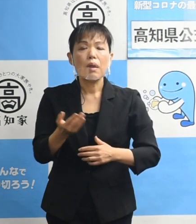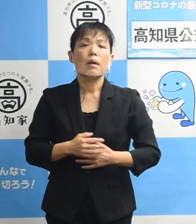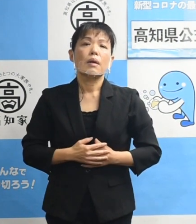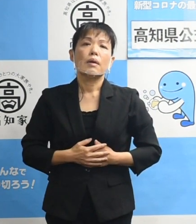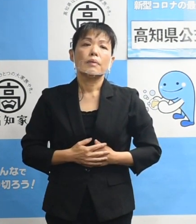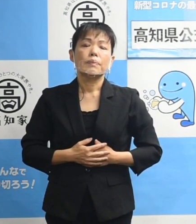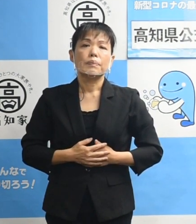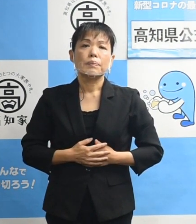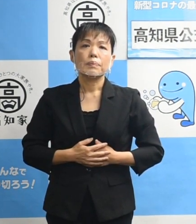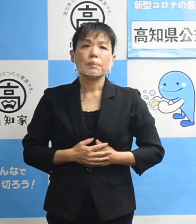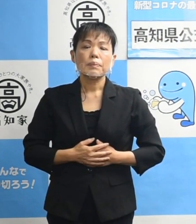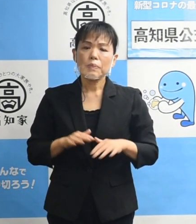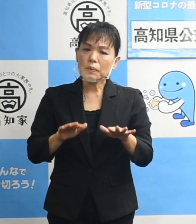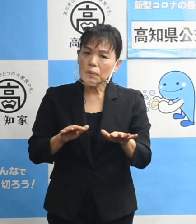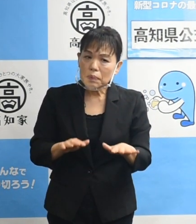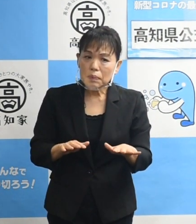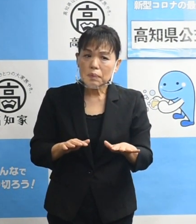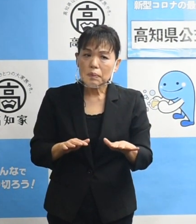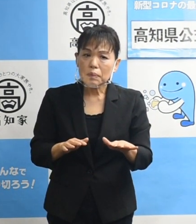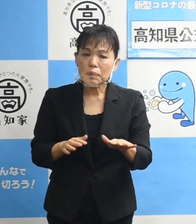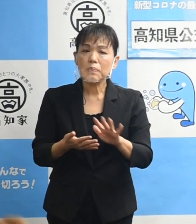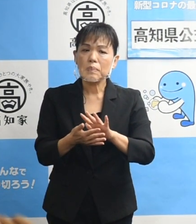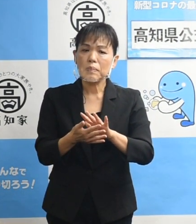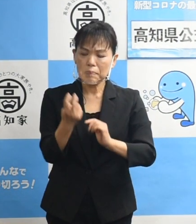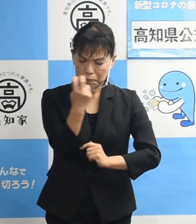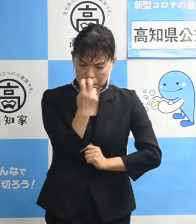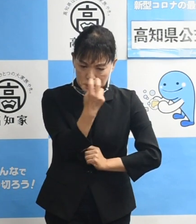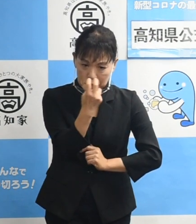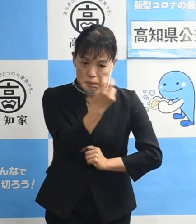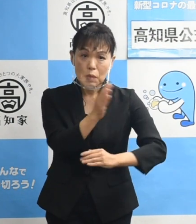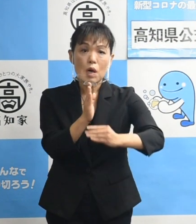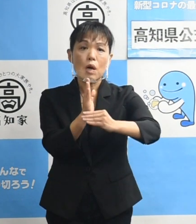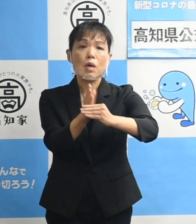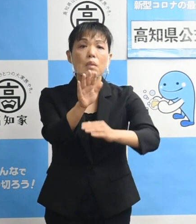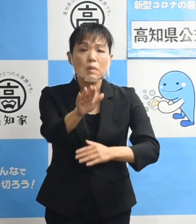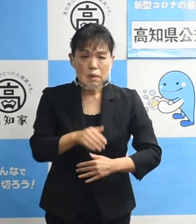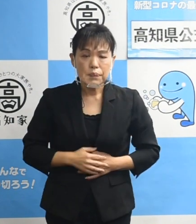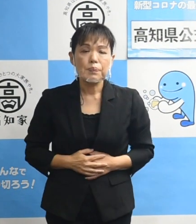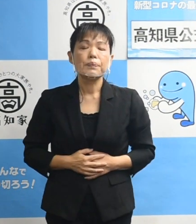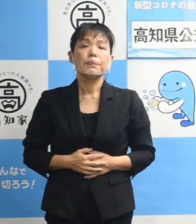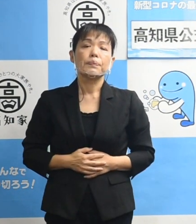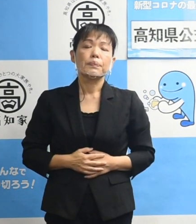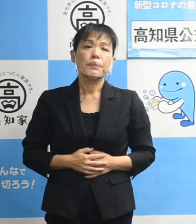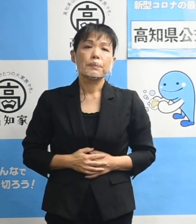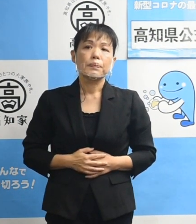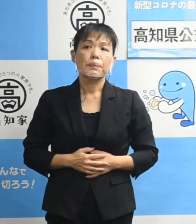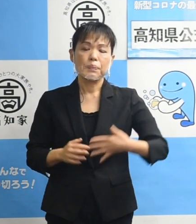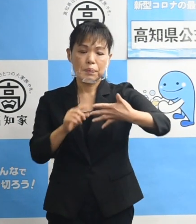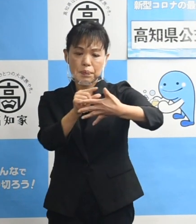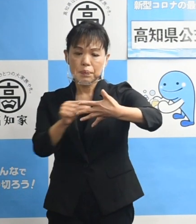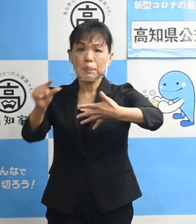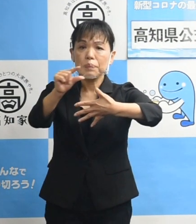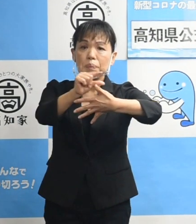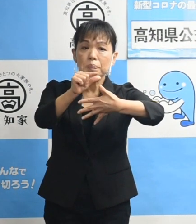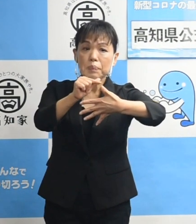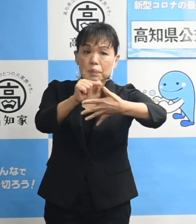点について、現在、検討の作業を行わせております。さらに、このステージの引き上げとも関連い